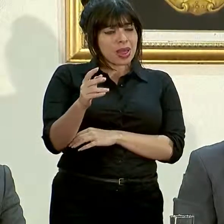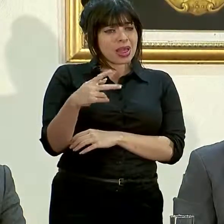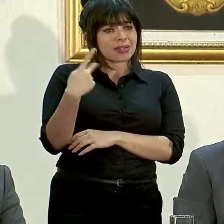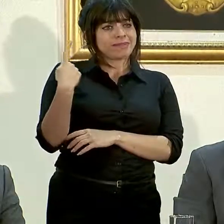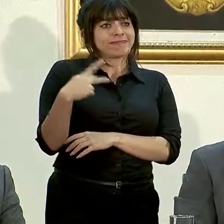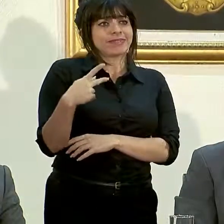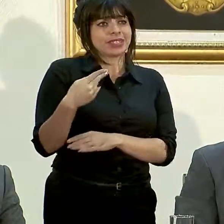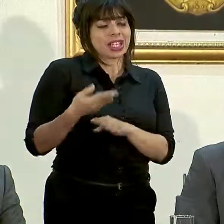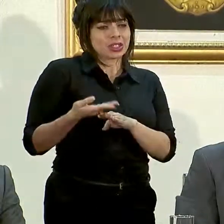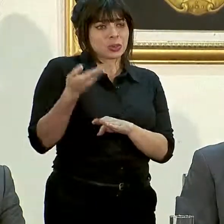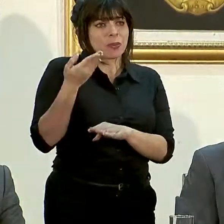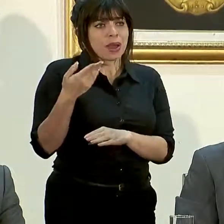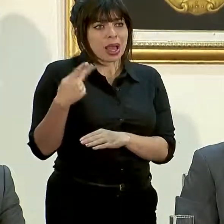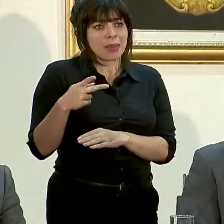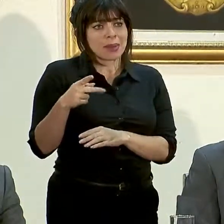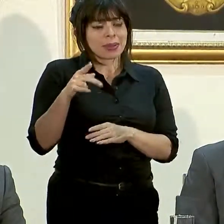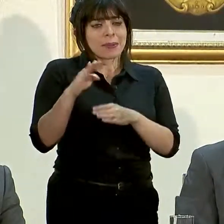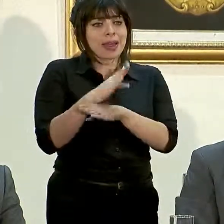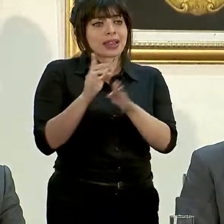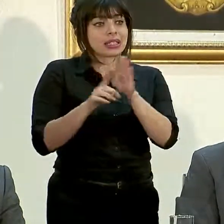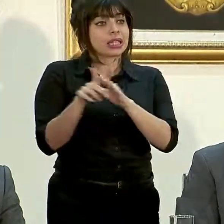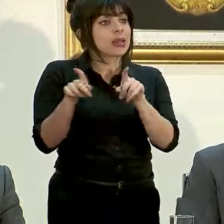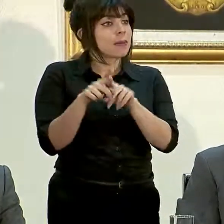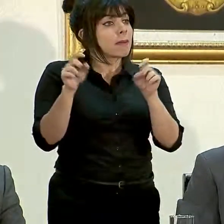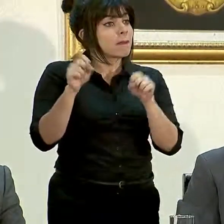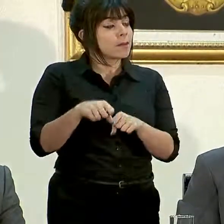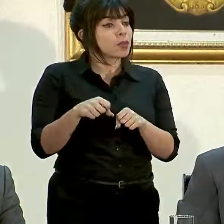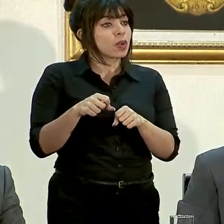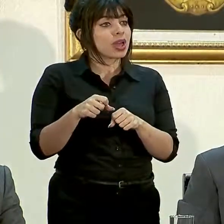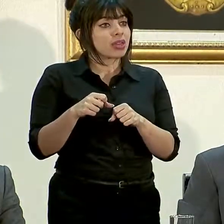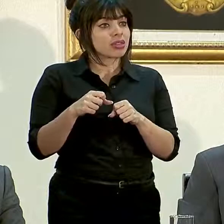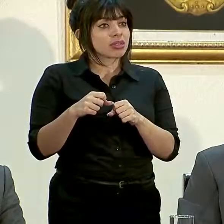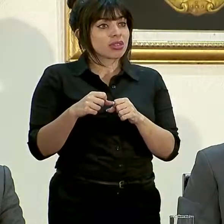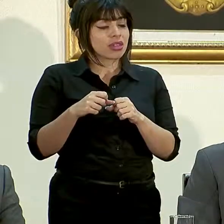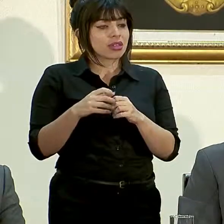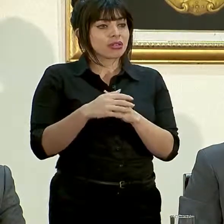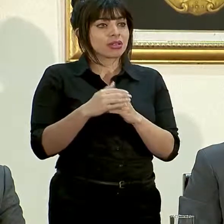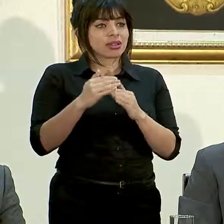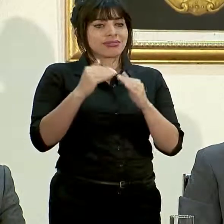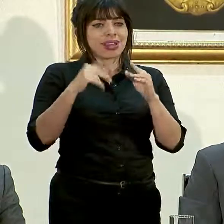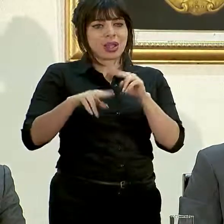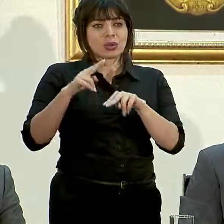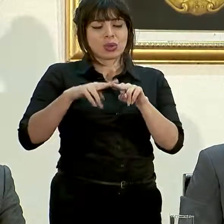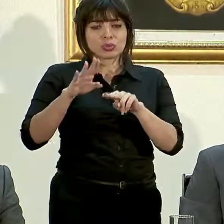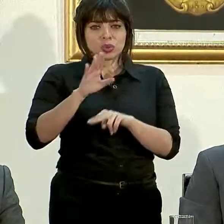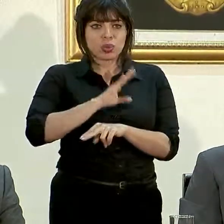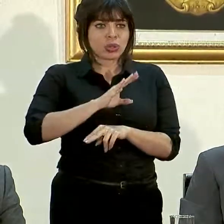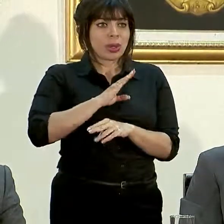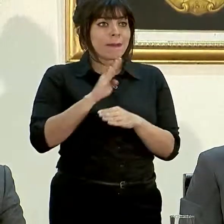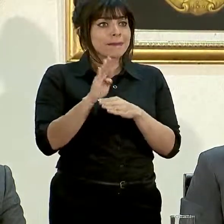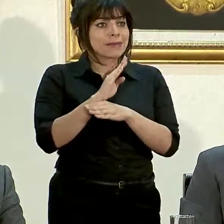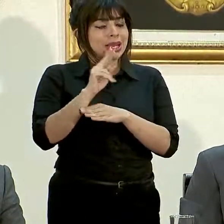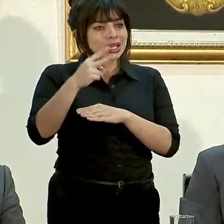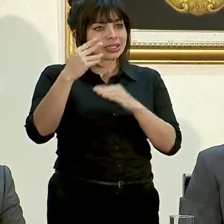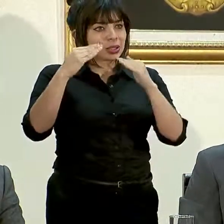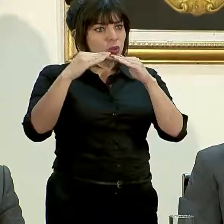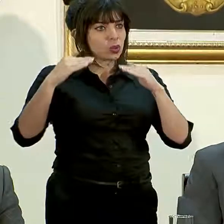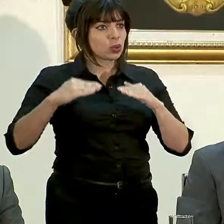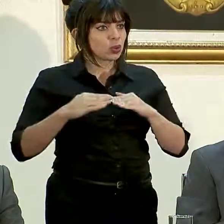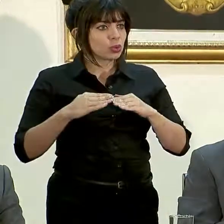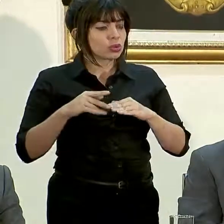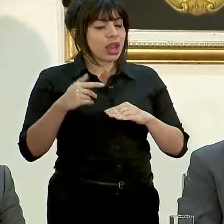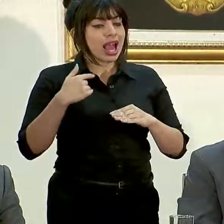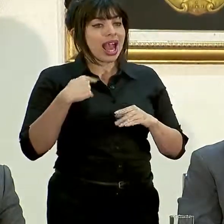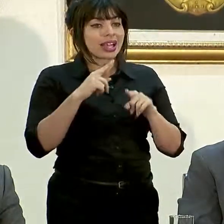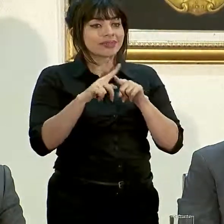Banca de Desarrollo e incluso pueden desnaturalizar su condición de banca de segundo piso. Tiene